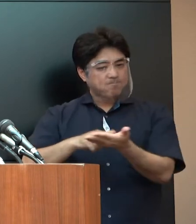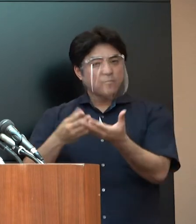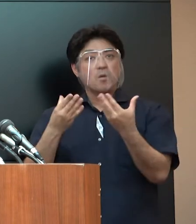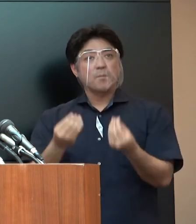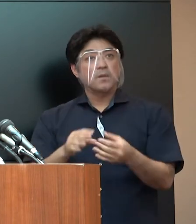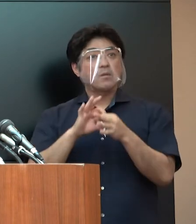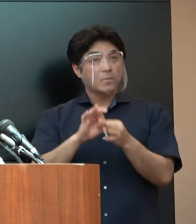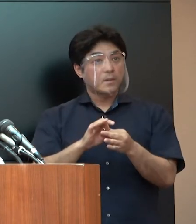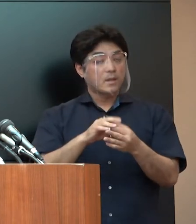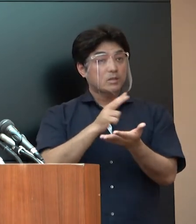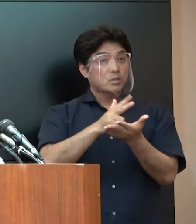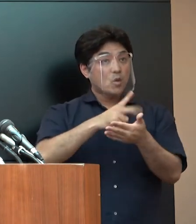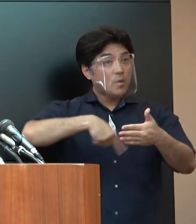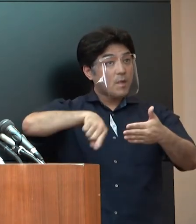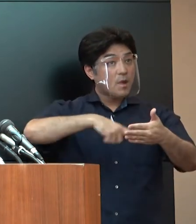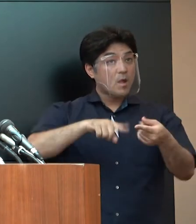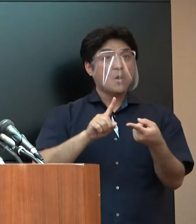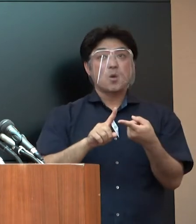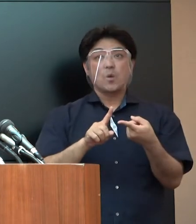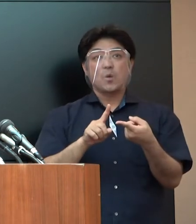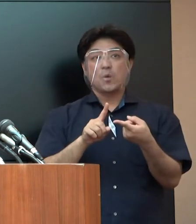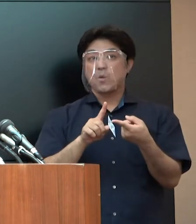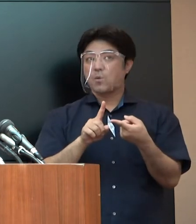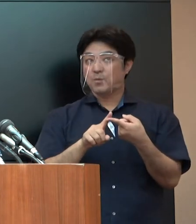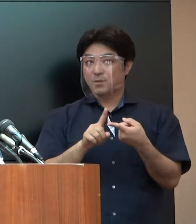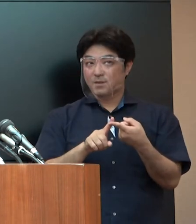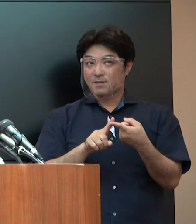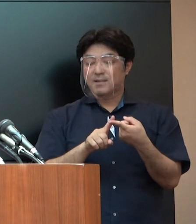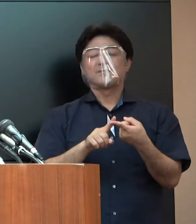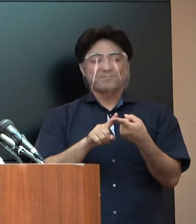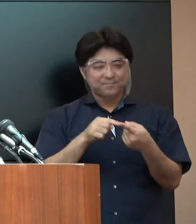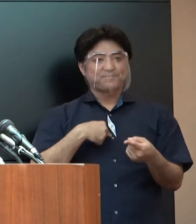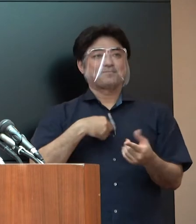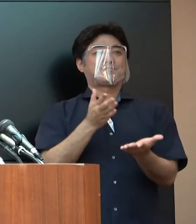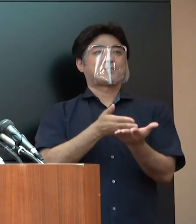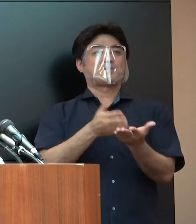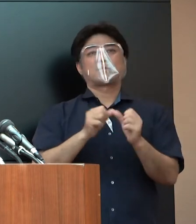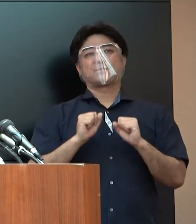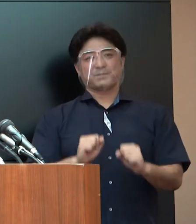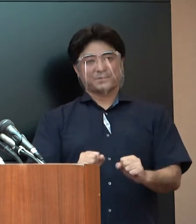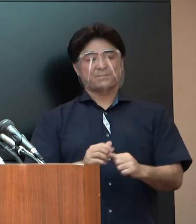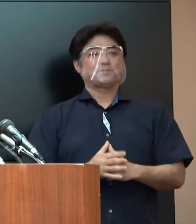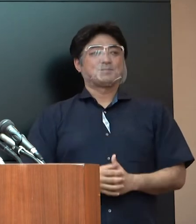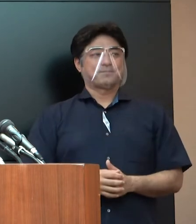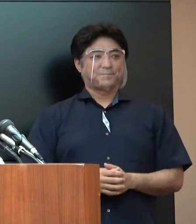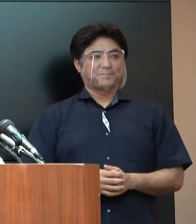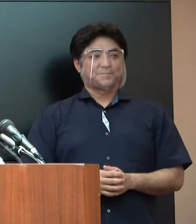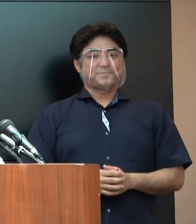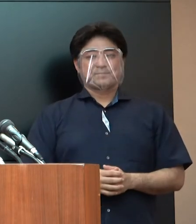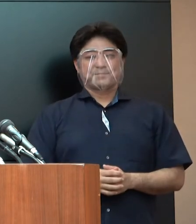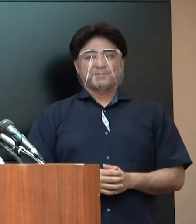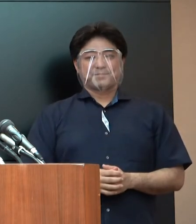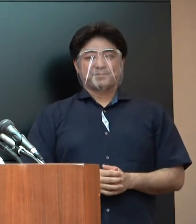資料にとって資料なんかな説明をいたします。